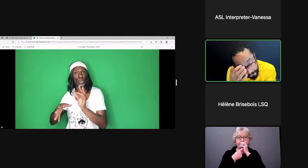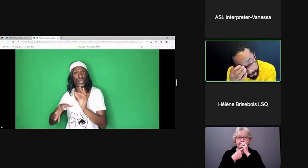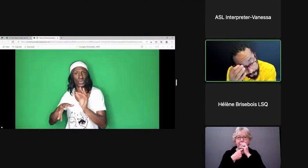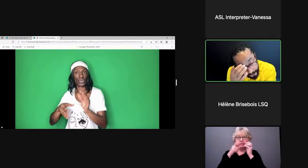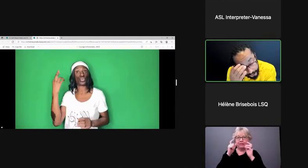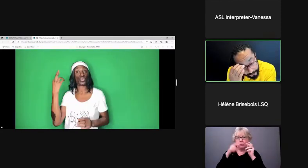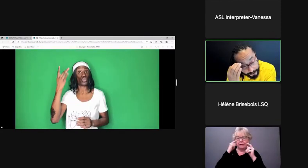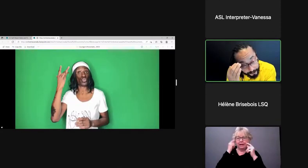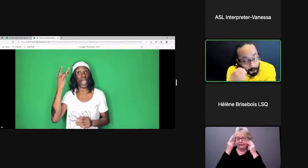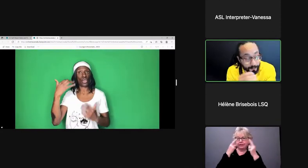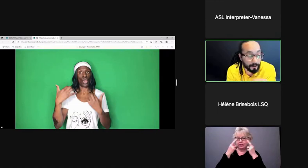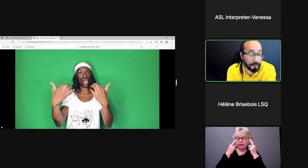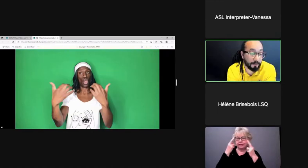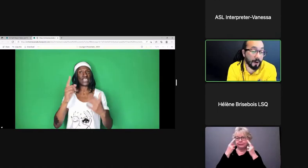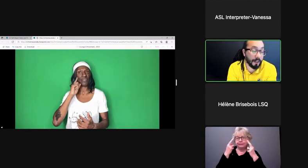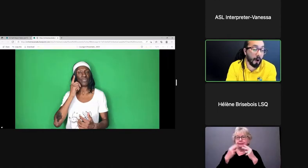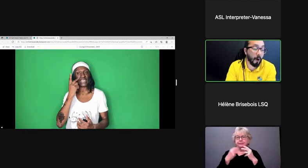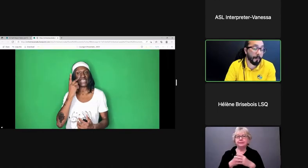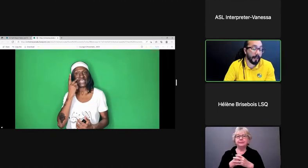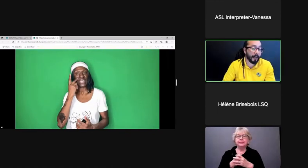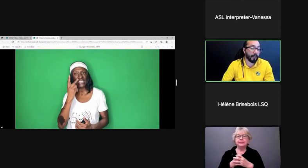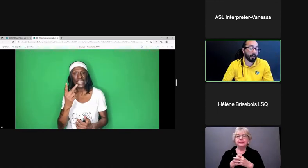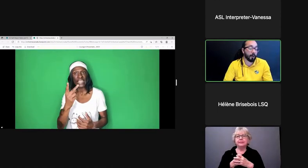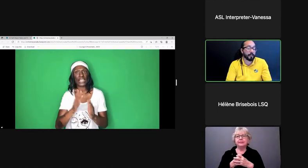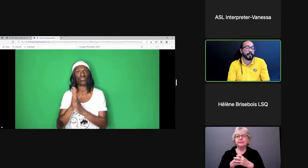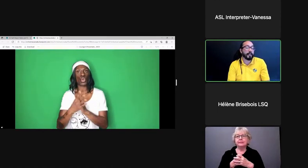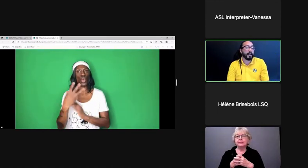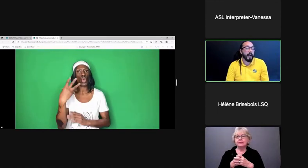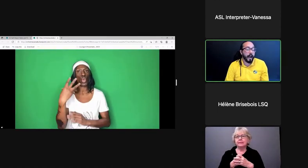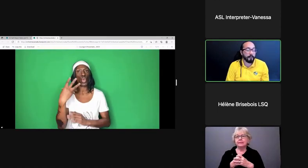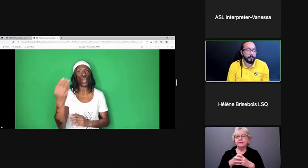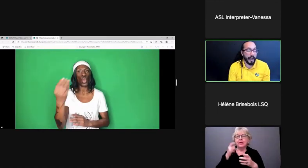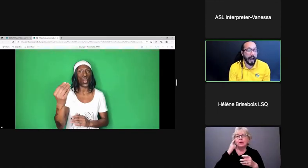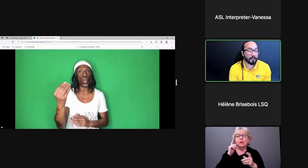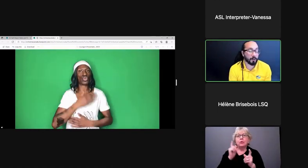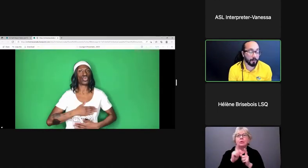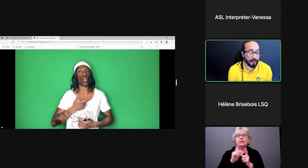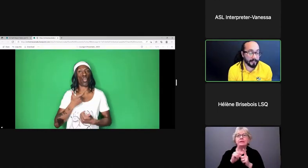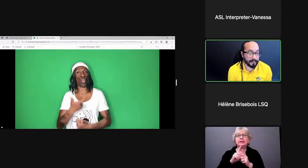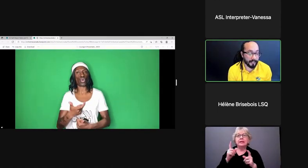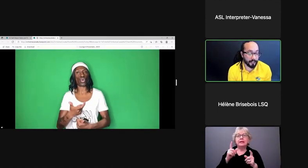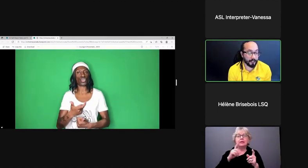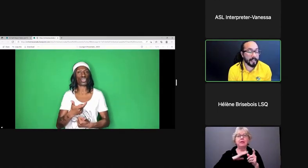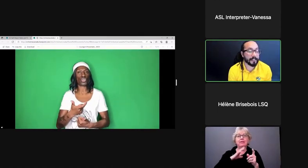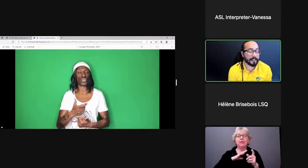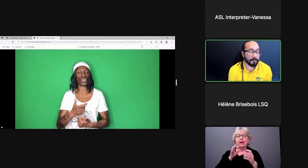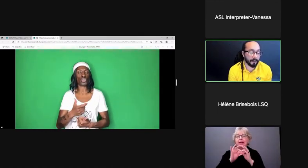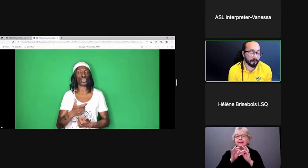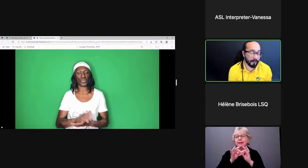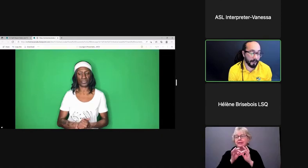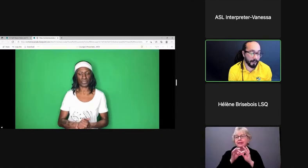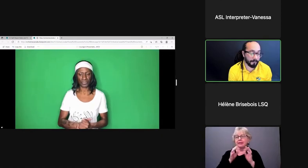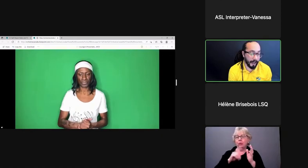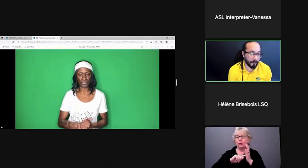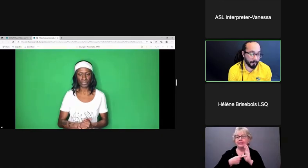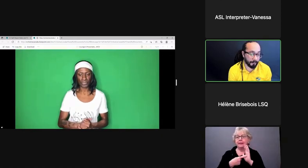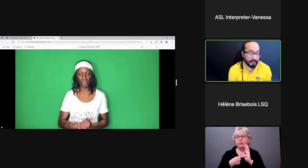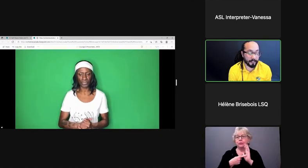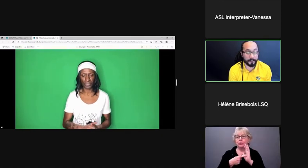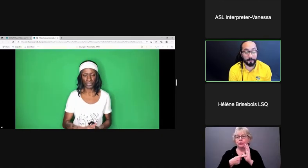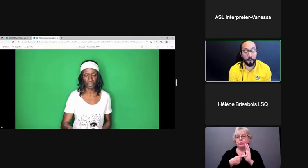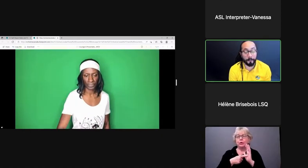garder en tête. Et le fait aussi d'avoir des interprètes au tout début et à la toute